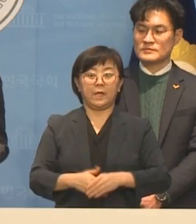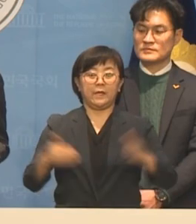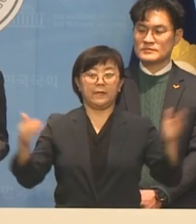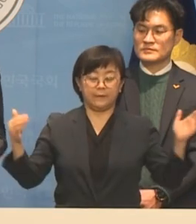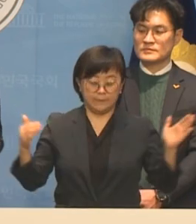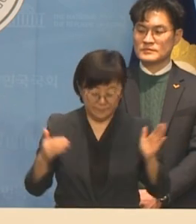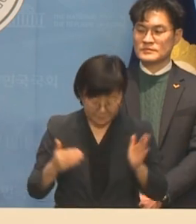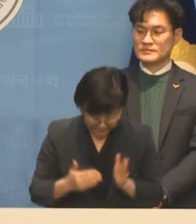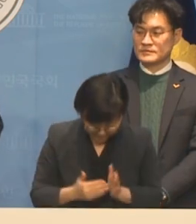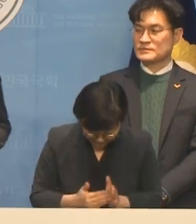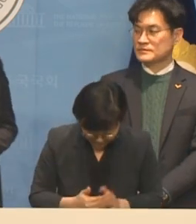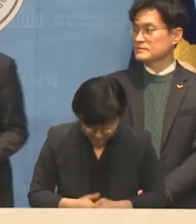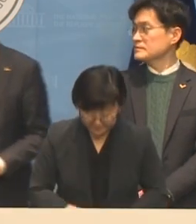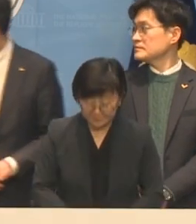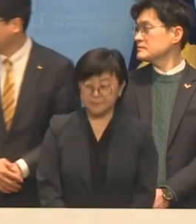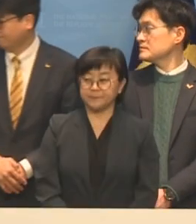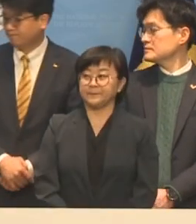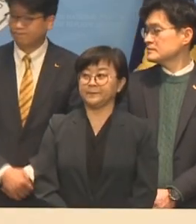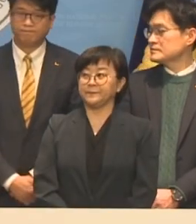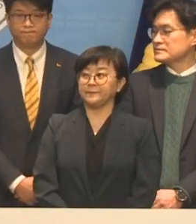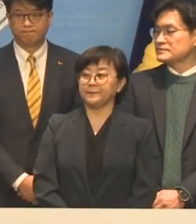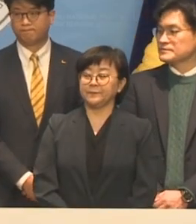마치겠습니다.